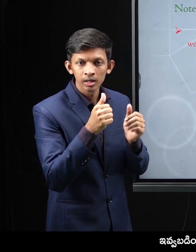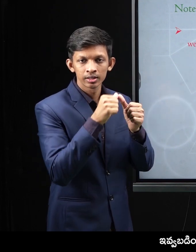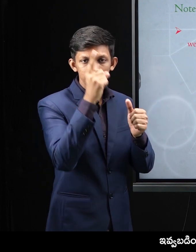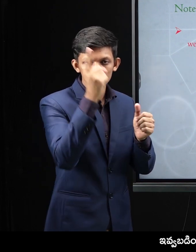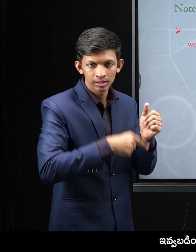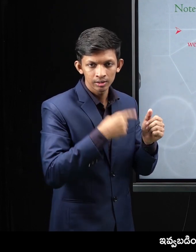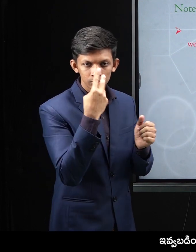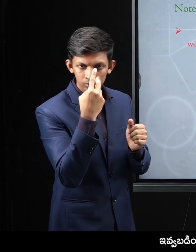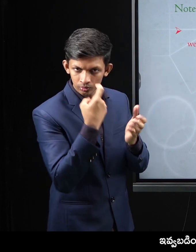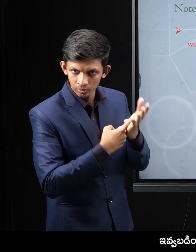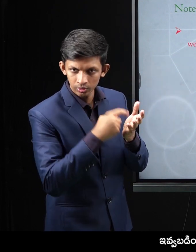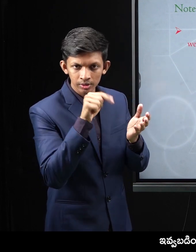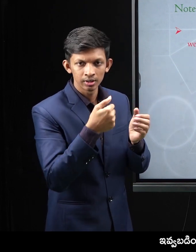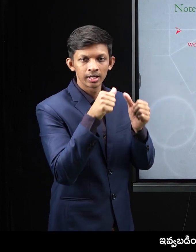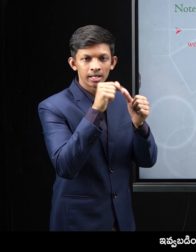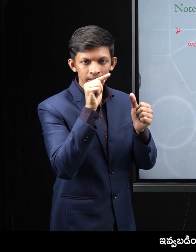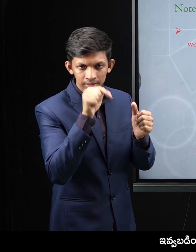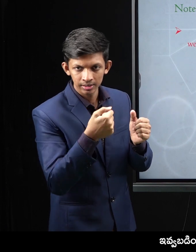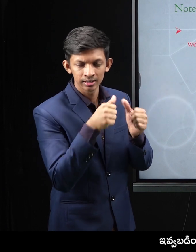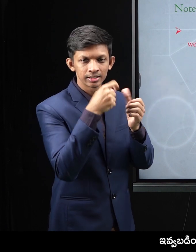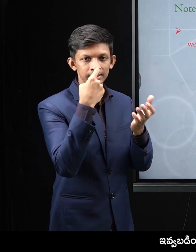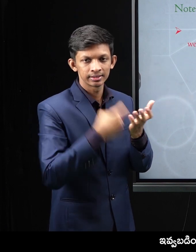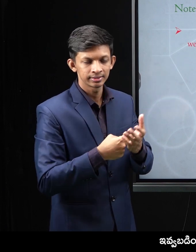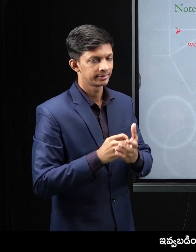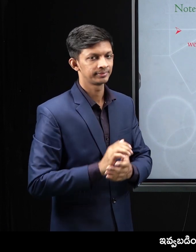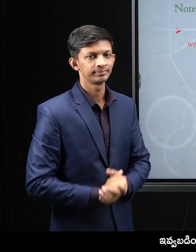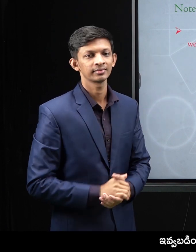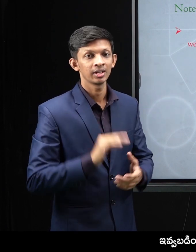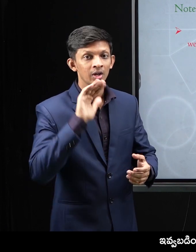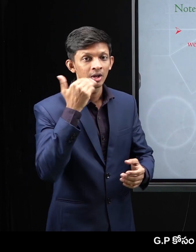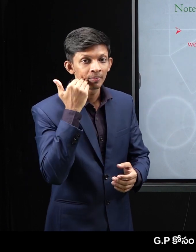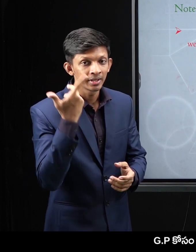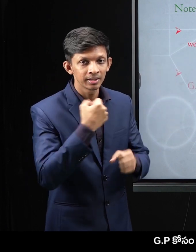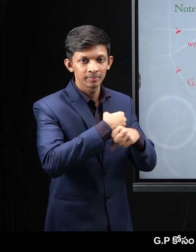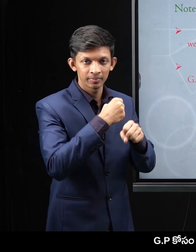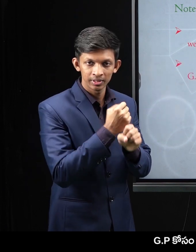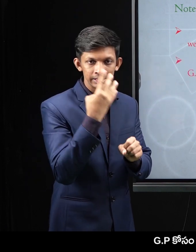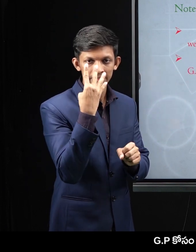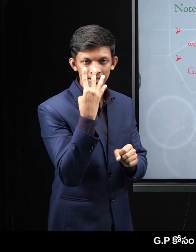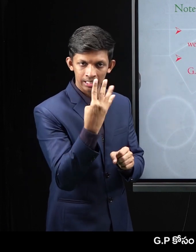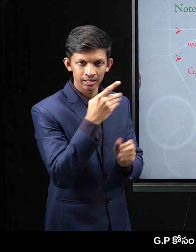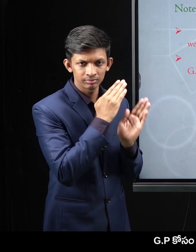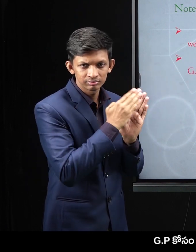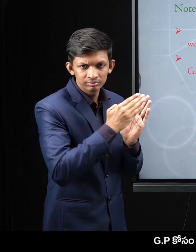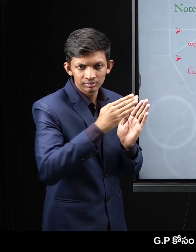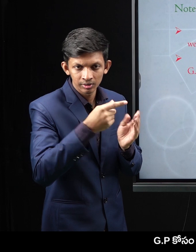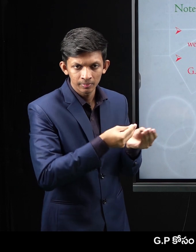పదాలను ఏ/ఆర్ ఏఆర్గా తీసుకోవచ్చు. జీపీ కోసం వరుసగా 4 పదాల